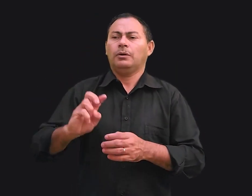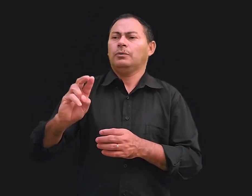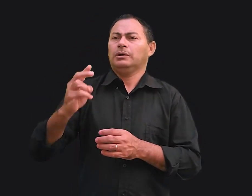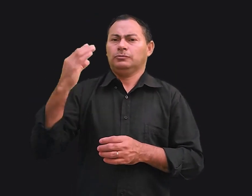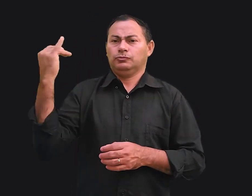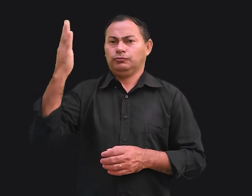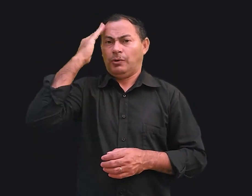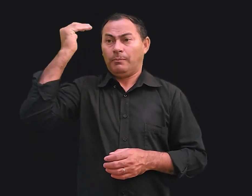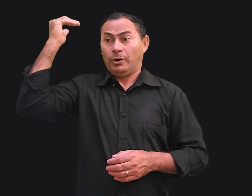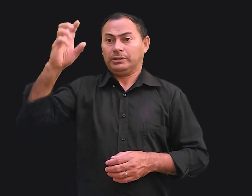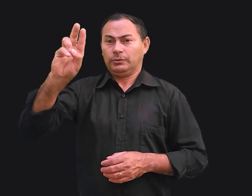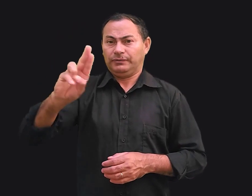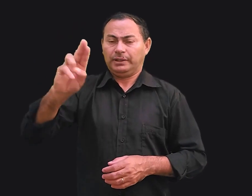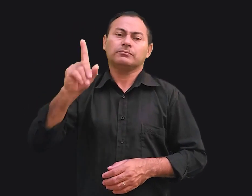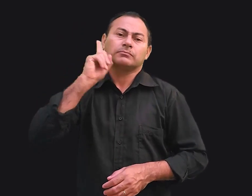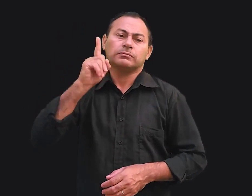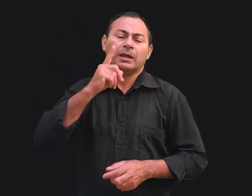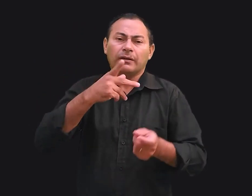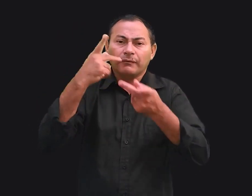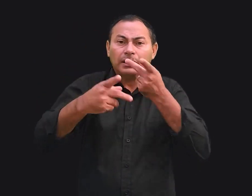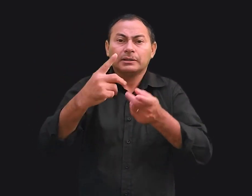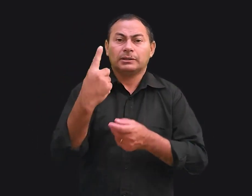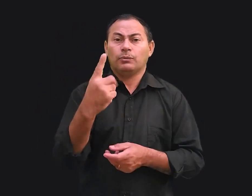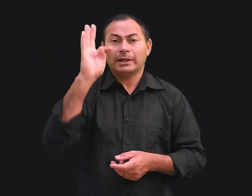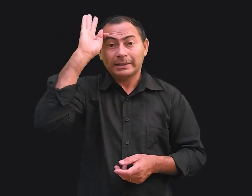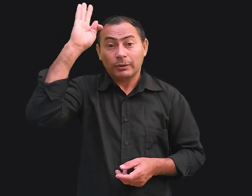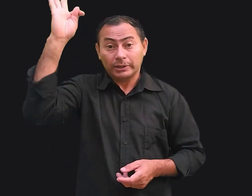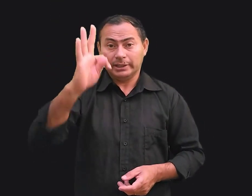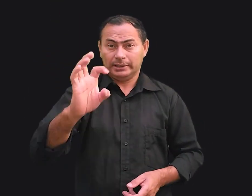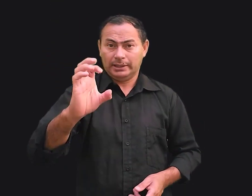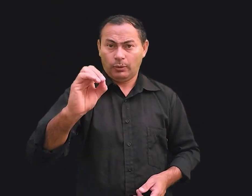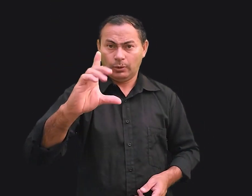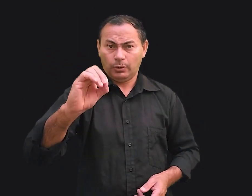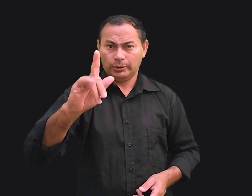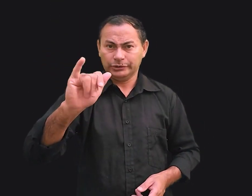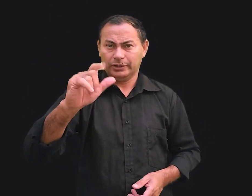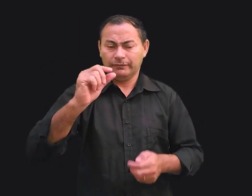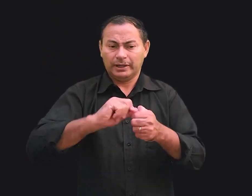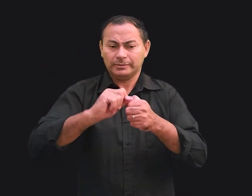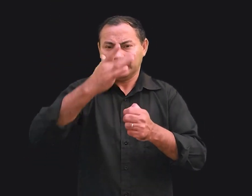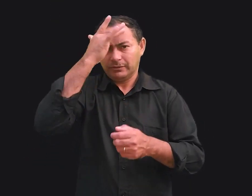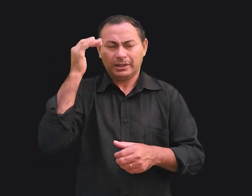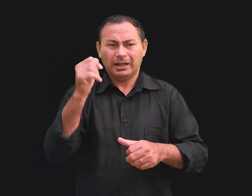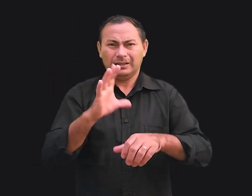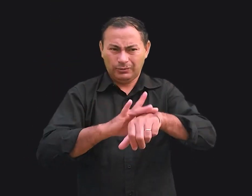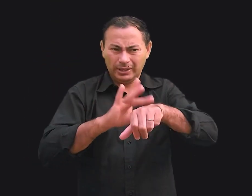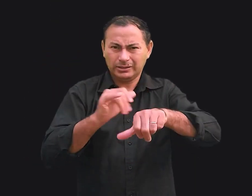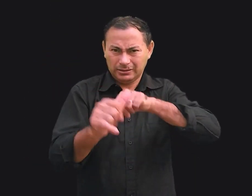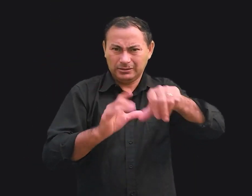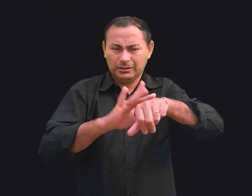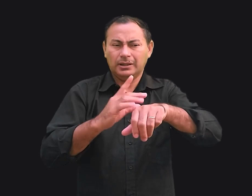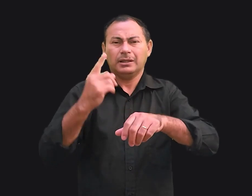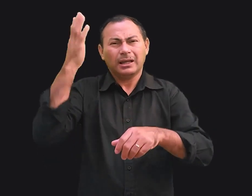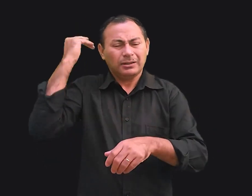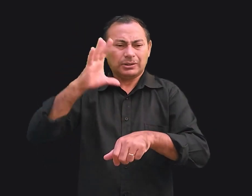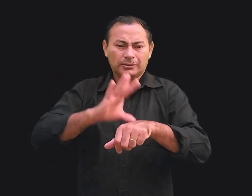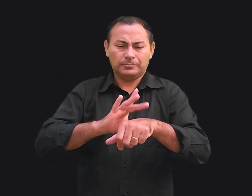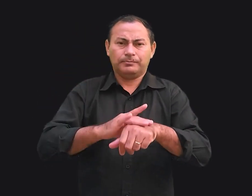Estados Unidos. Ele disse que existe um tipo de teologia que deixa as pessoas doentes. Naquela época eu estava bem doente. Um